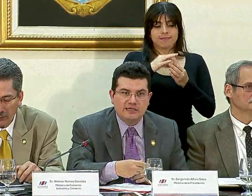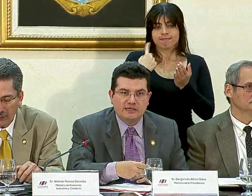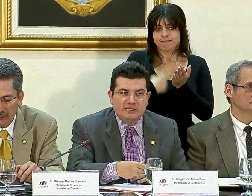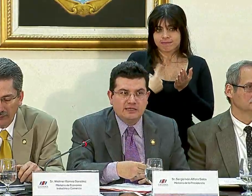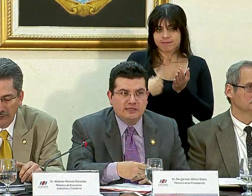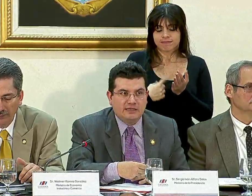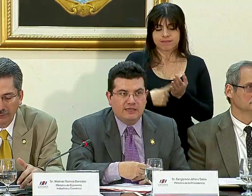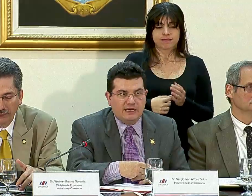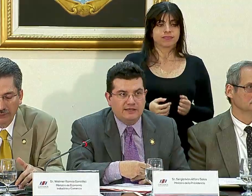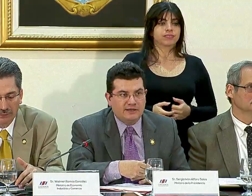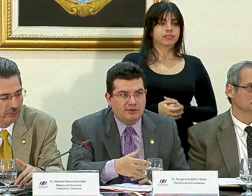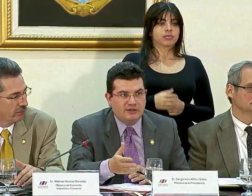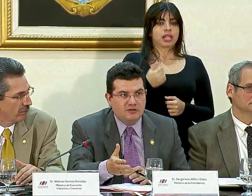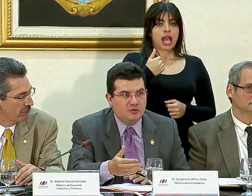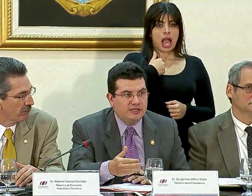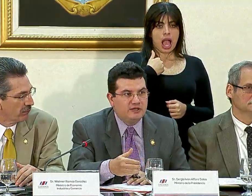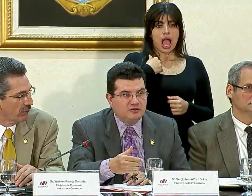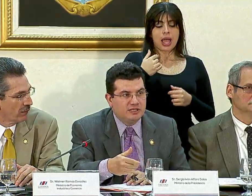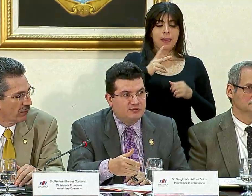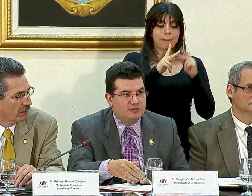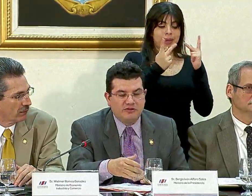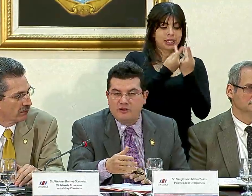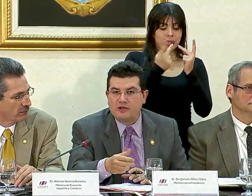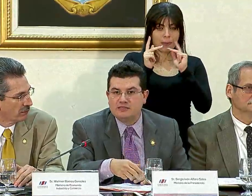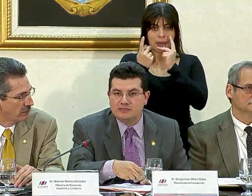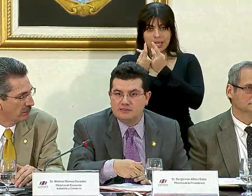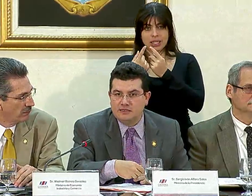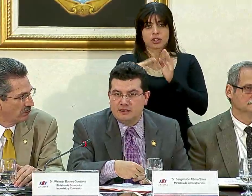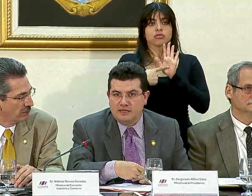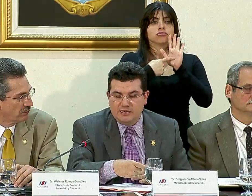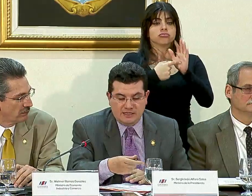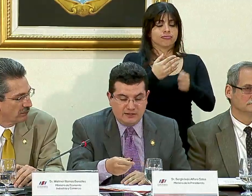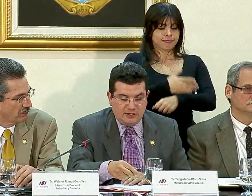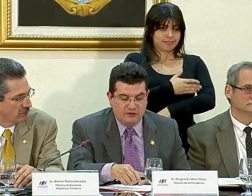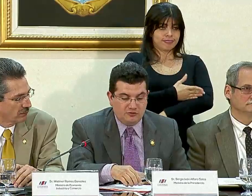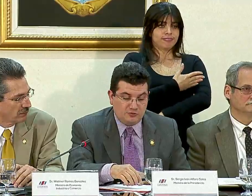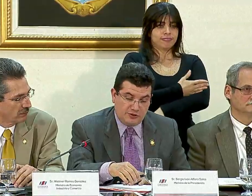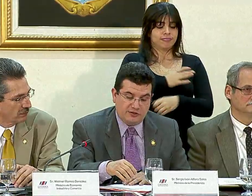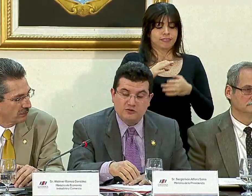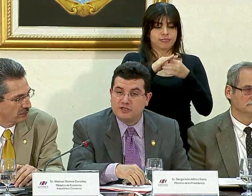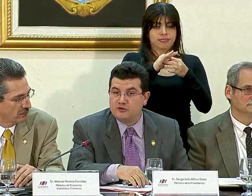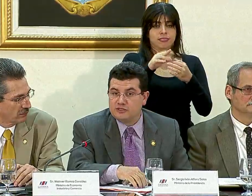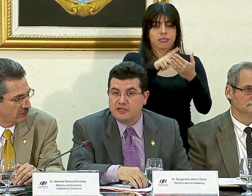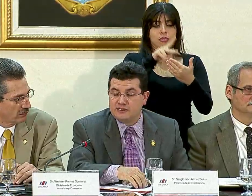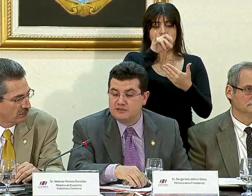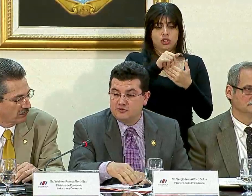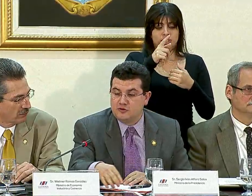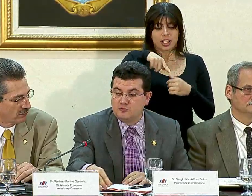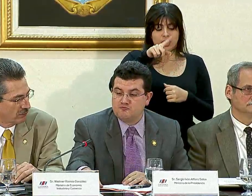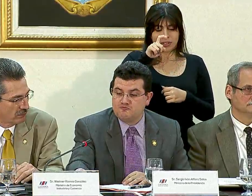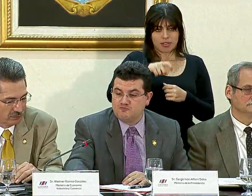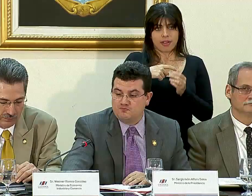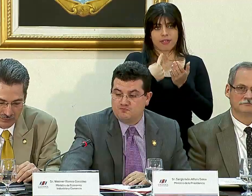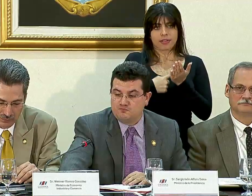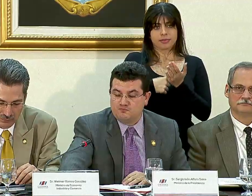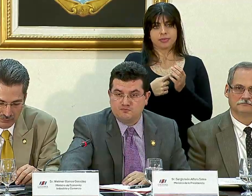conversaciones que hay entre partidos políticos y que muestran avances en los proyectos que hoy están en